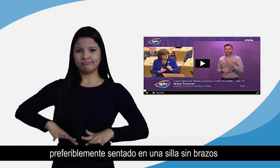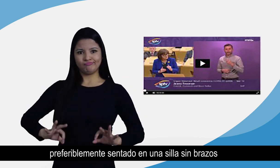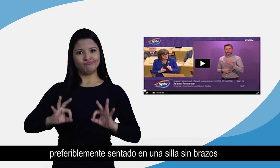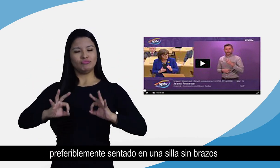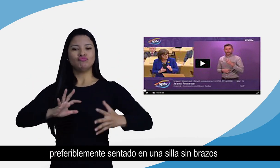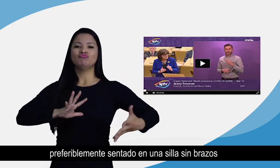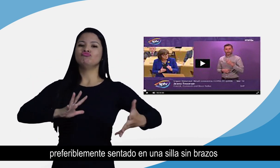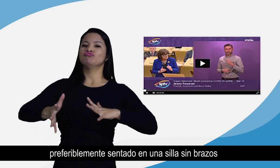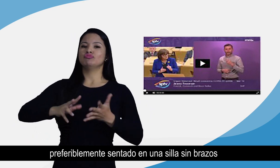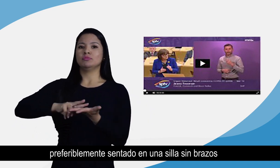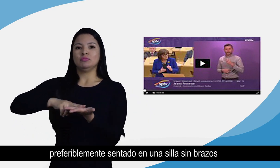brazos.